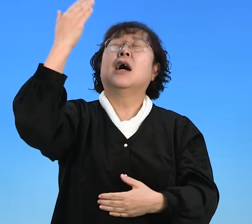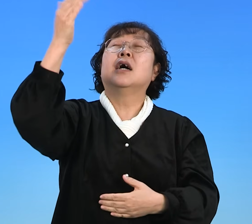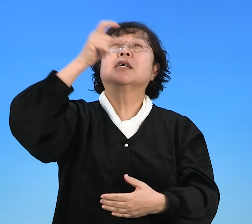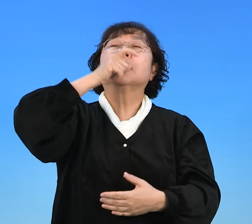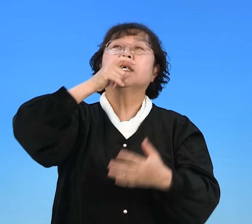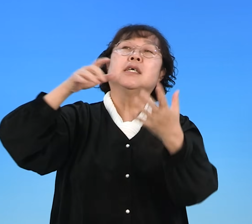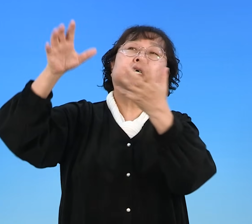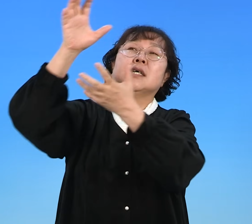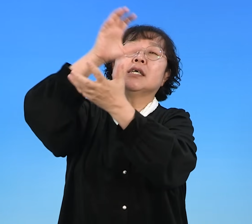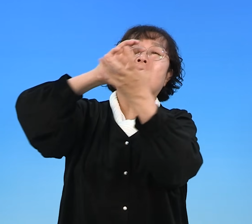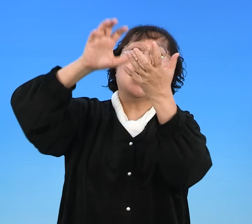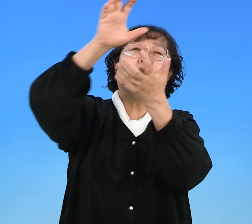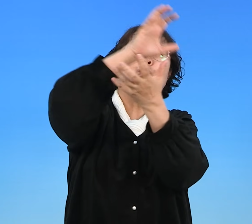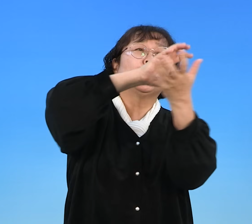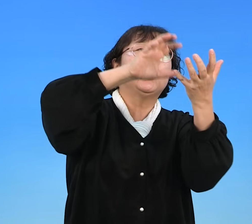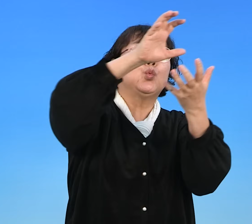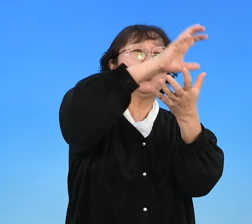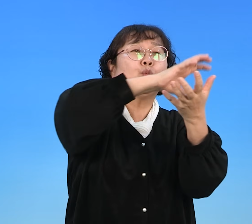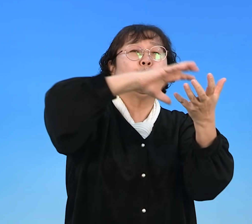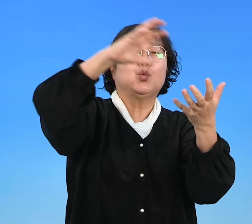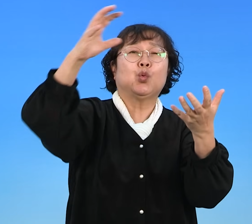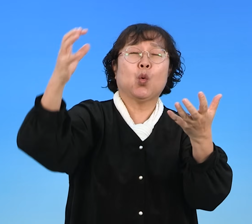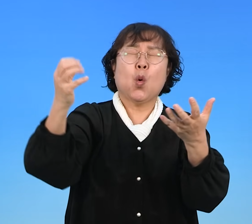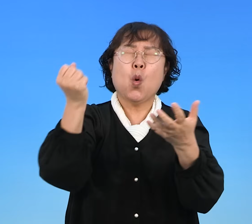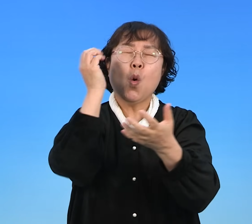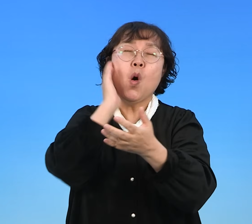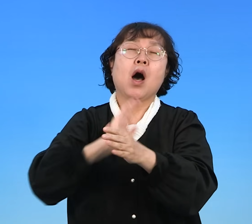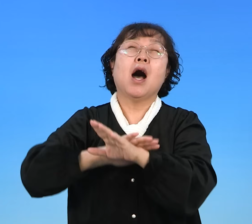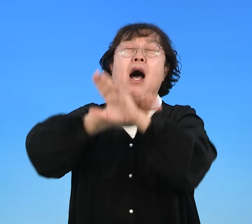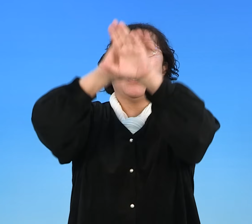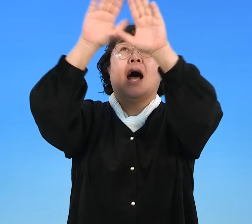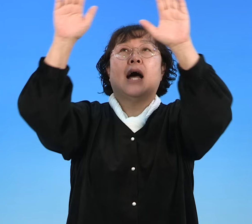그가 구름으로 하늘을 덮으시며